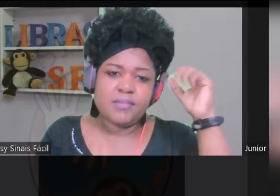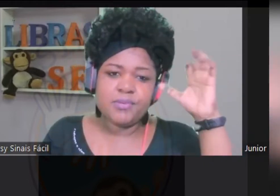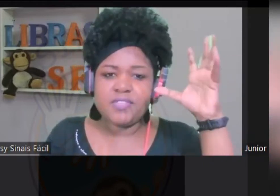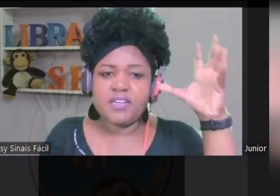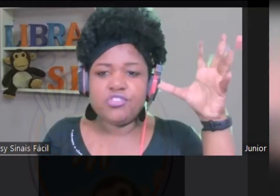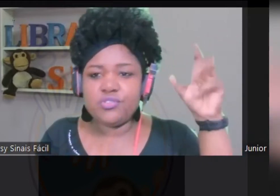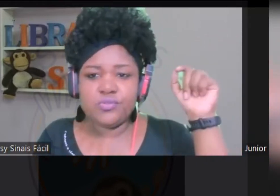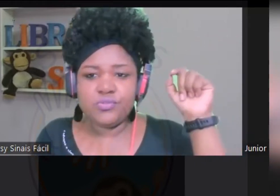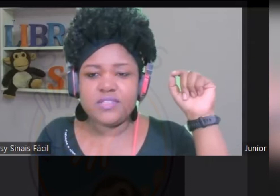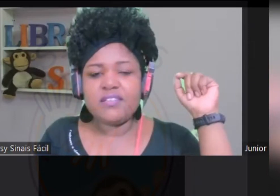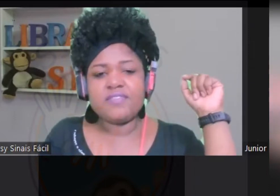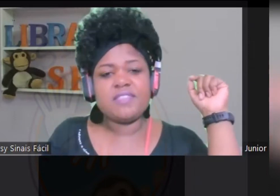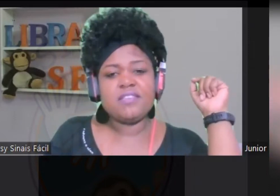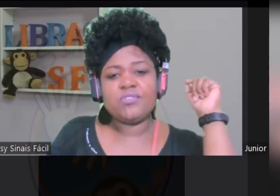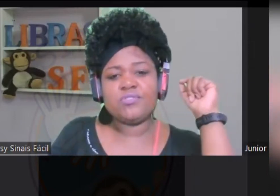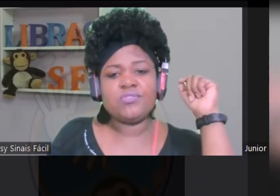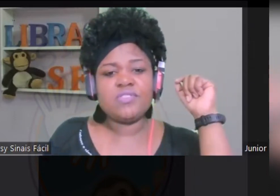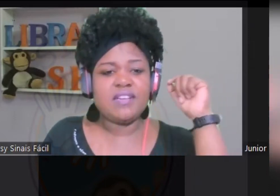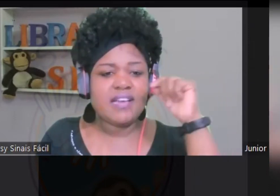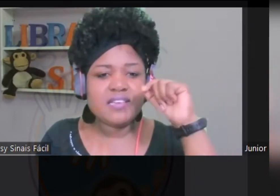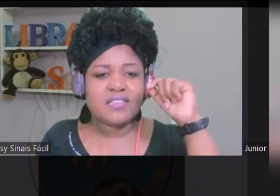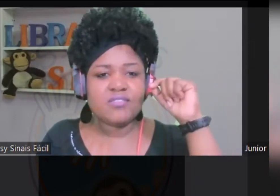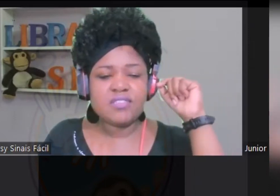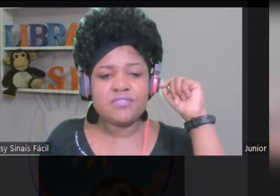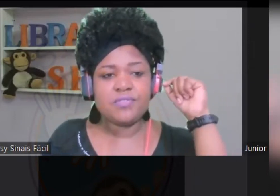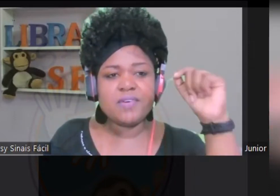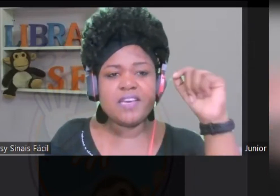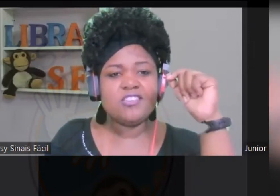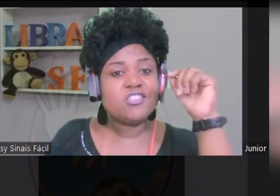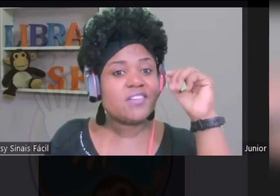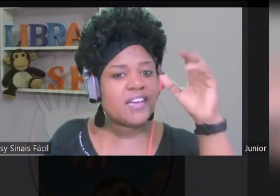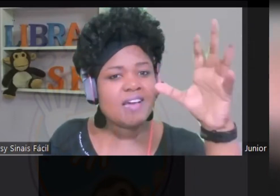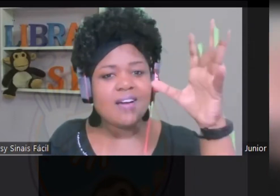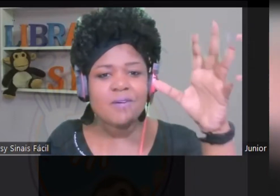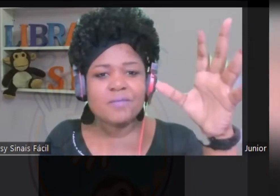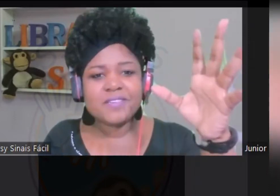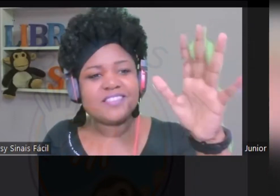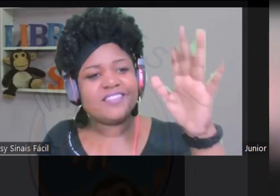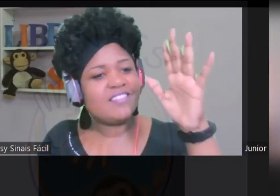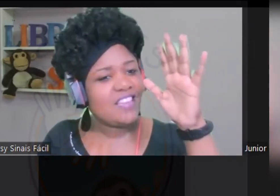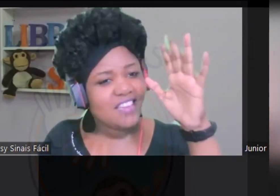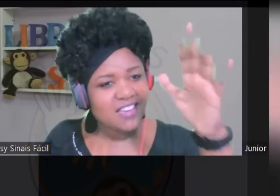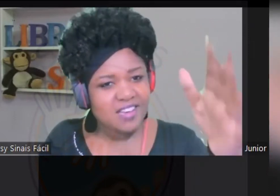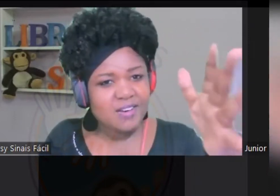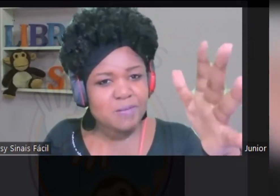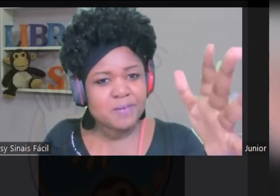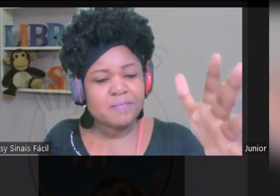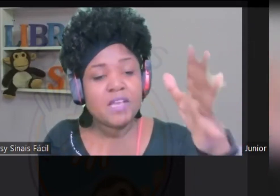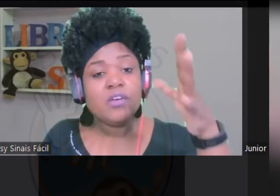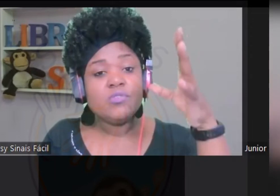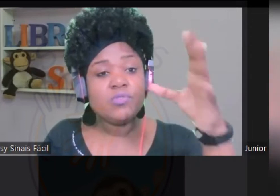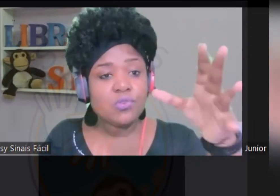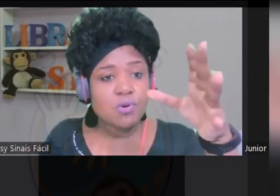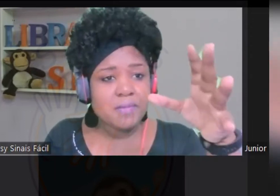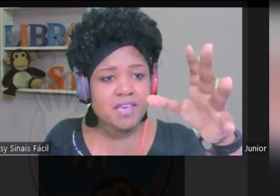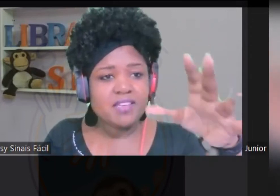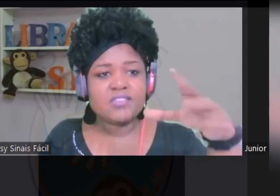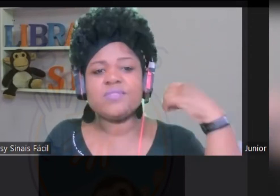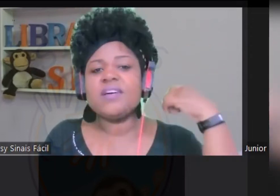saber o sinal de tudo, tenho que fazer todos os sinais, tenho que ser fluente. Calma, tenha calma. No começo,